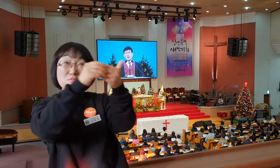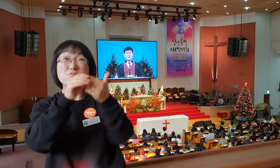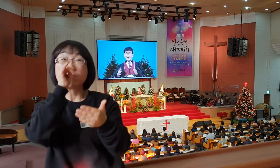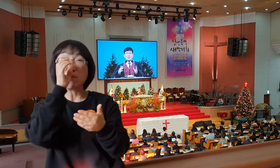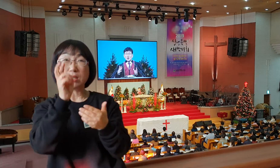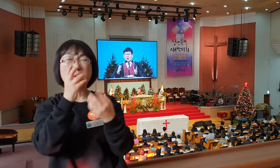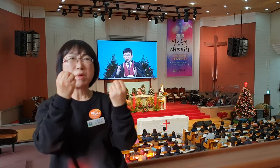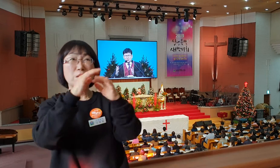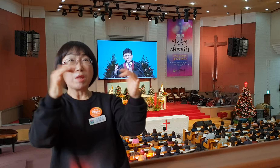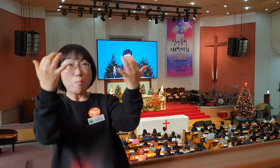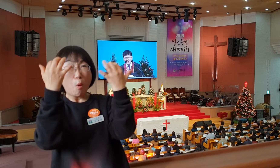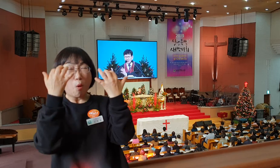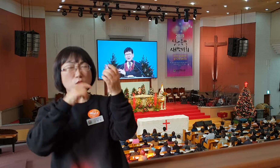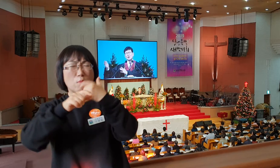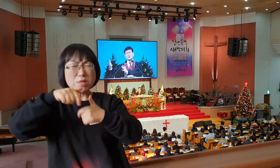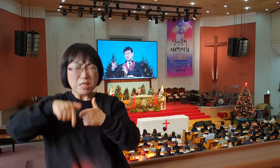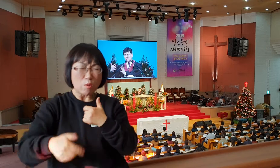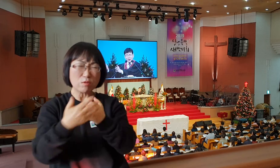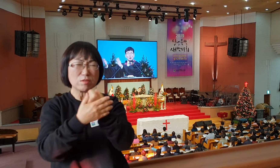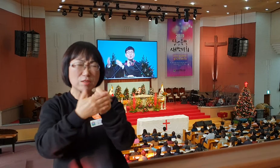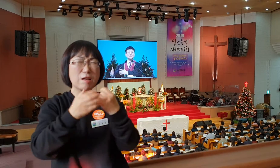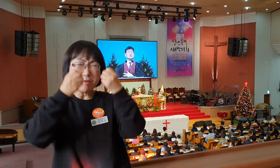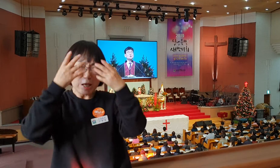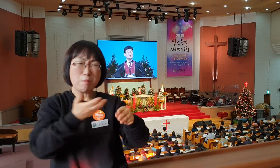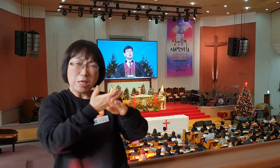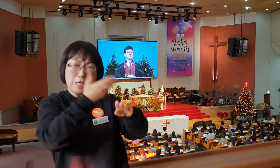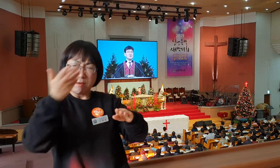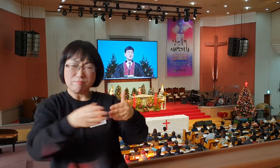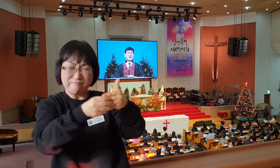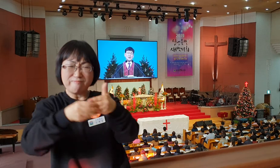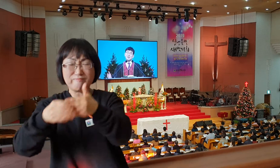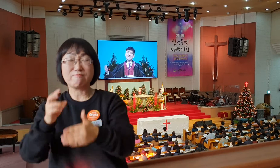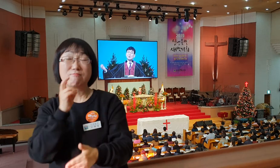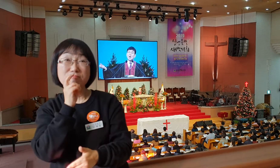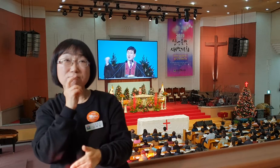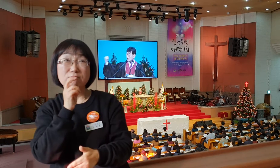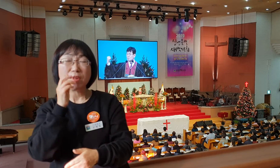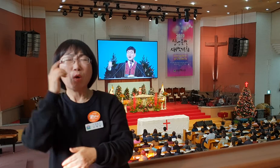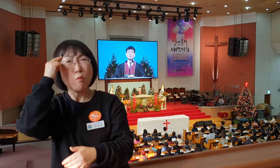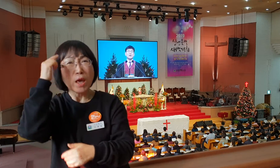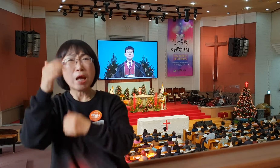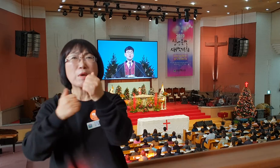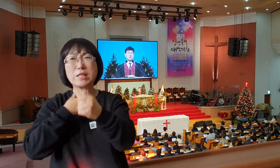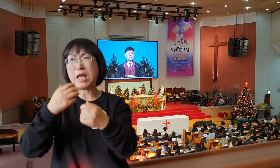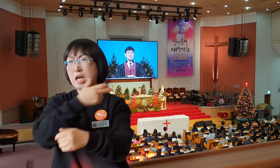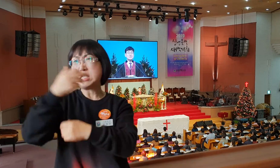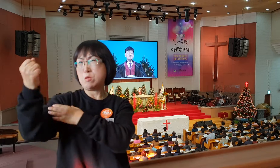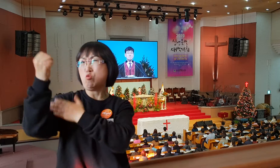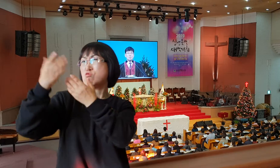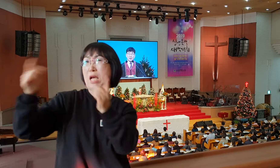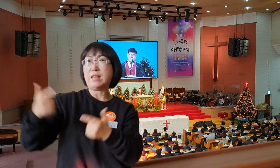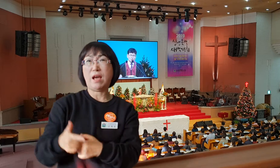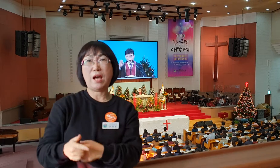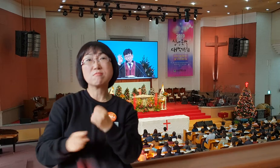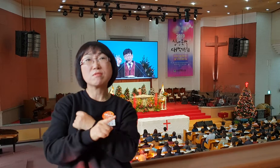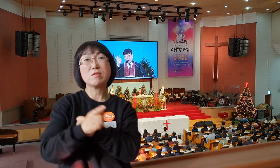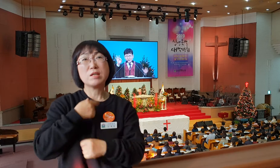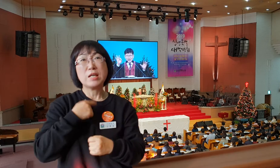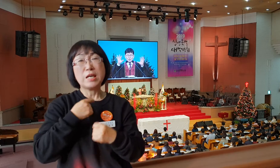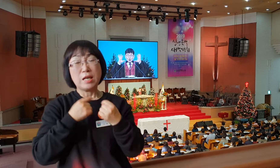많은 사람들을 더욱 깊고 큰 은혜 가운데로 새로운 인도 할 수 있을 것 하나님 나에게 왜 팔입을 안주시는 내가